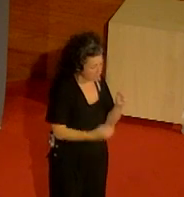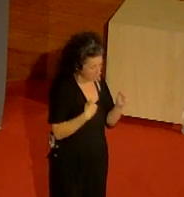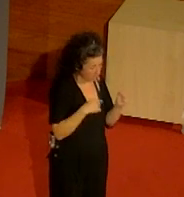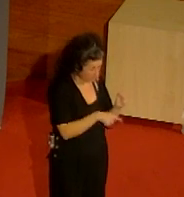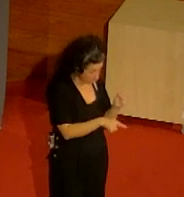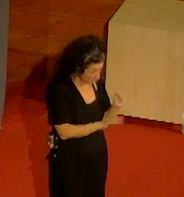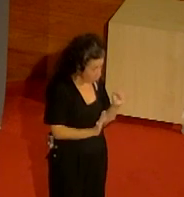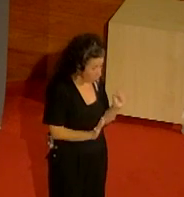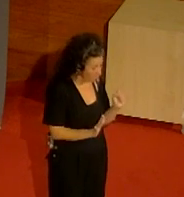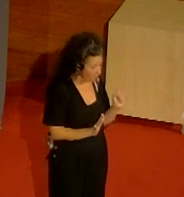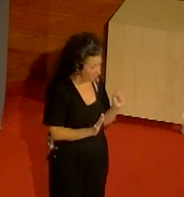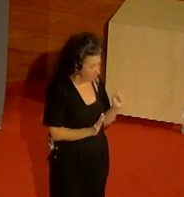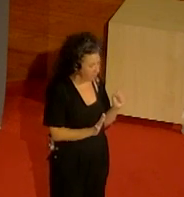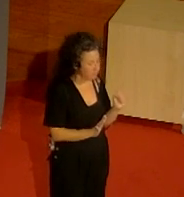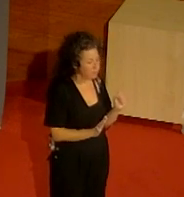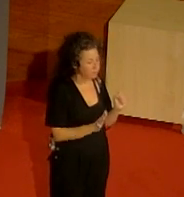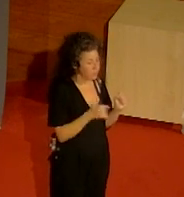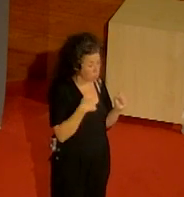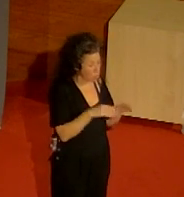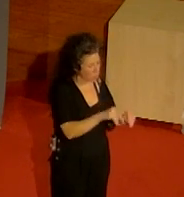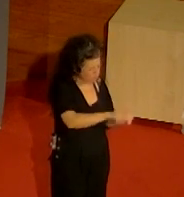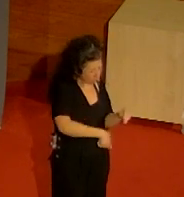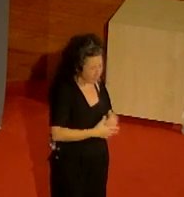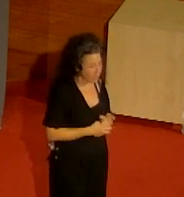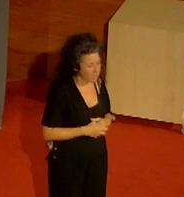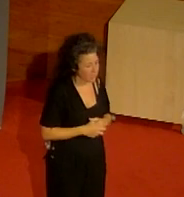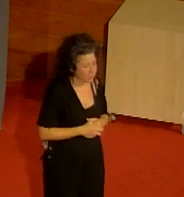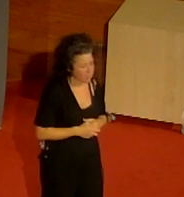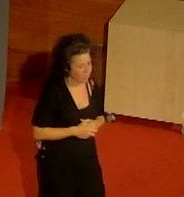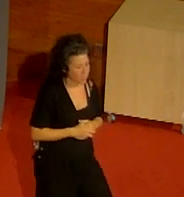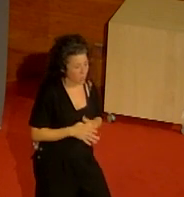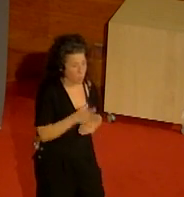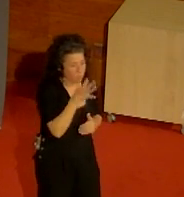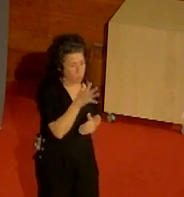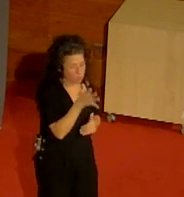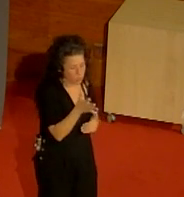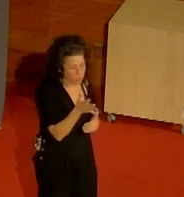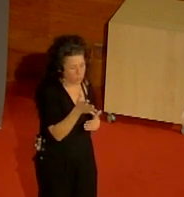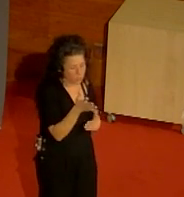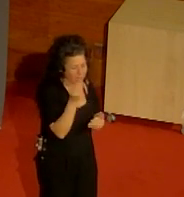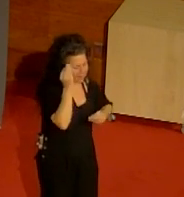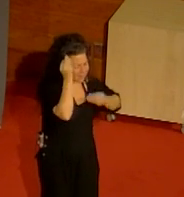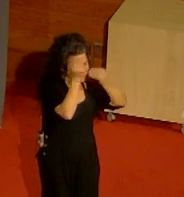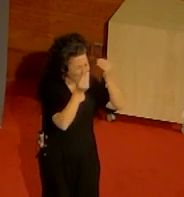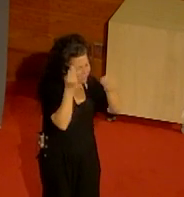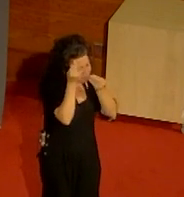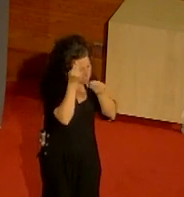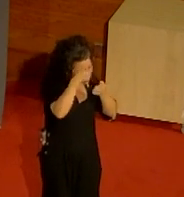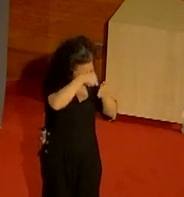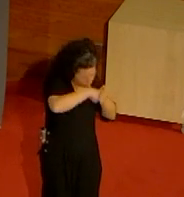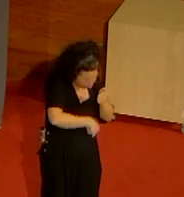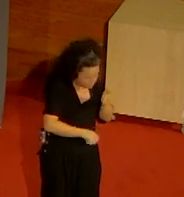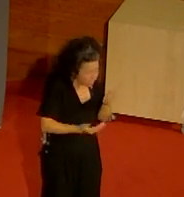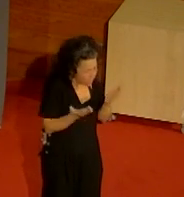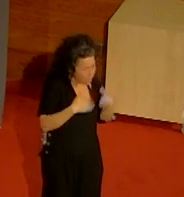pensemos, de alguna manera, que no hay una reflexión profunda en los medios de comunicación sobre